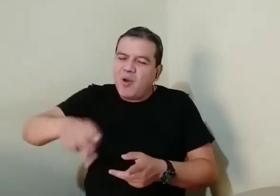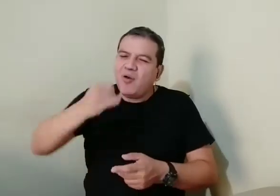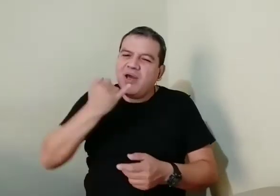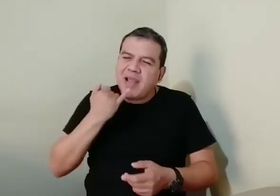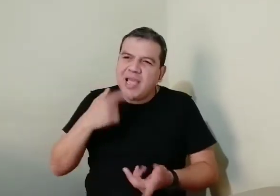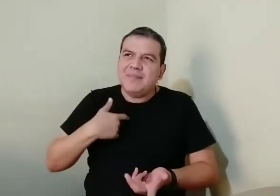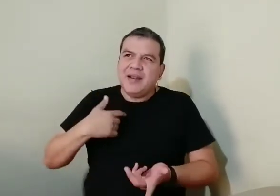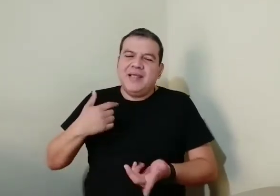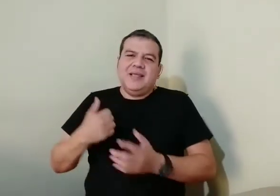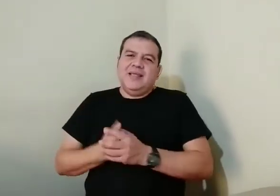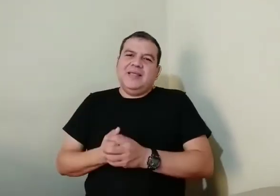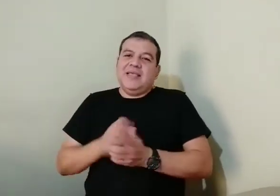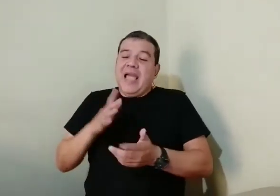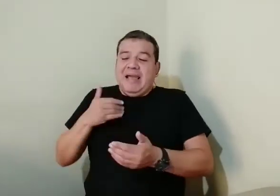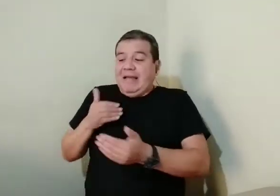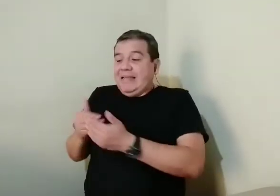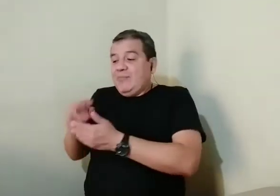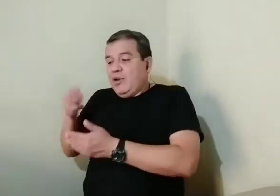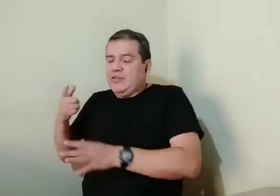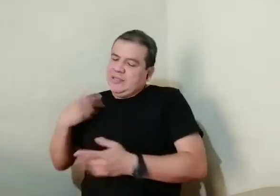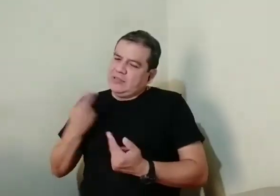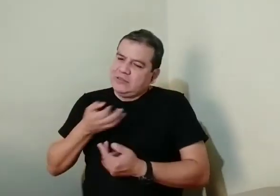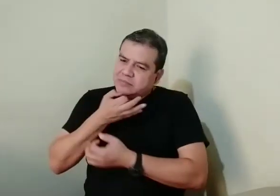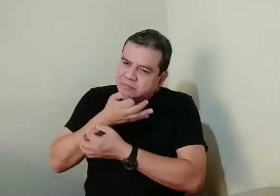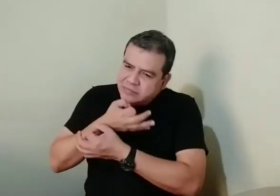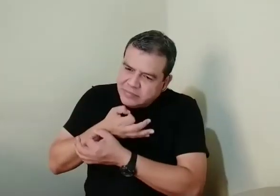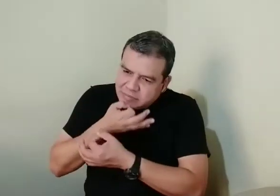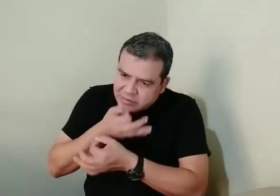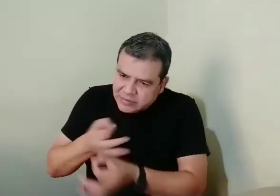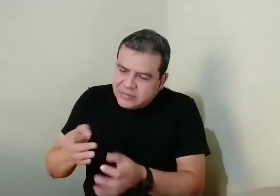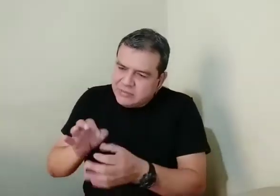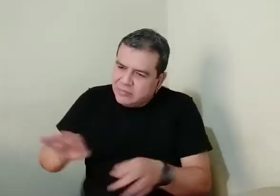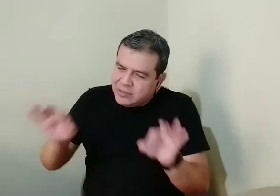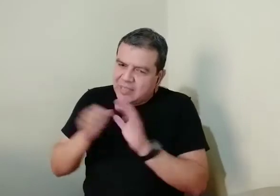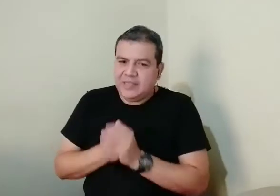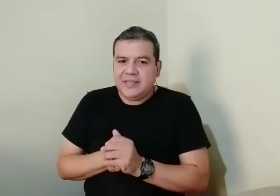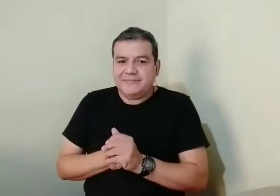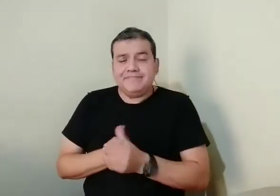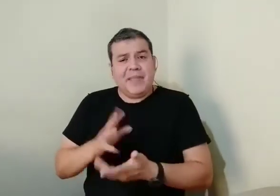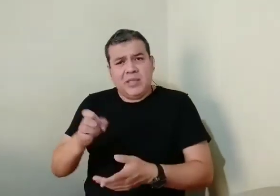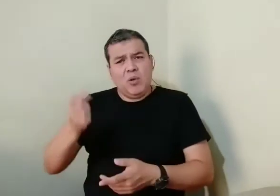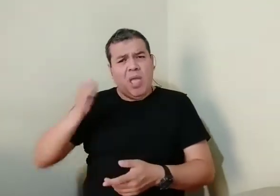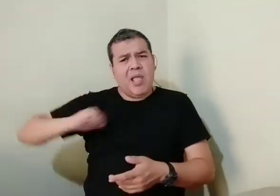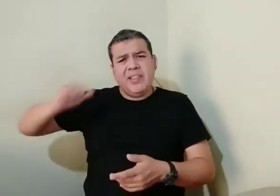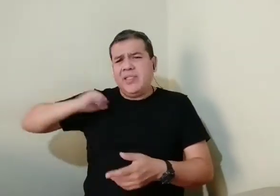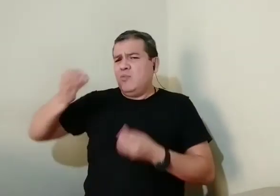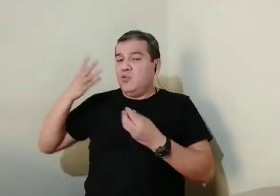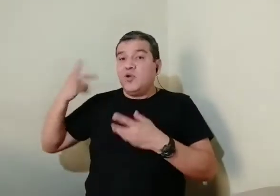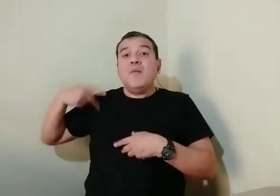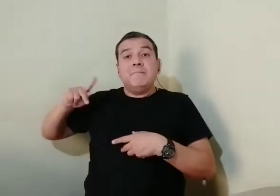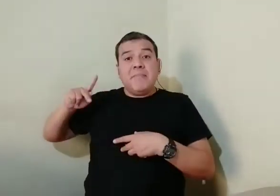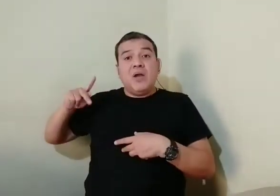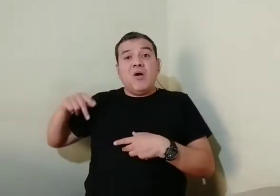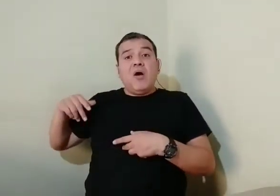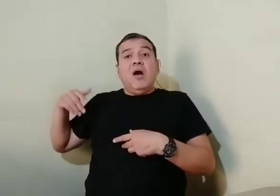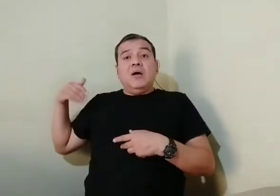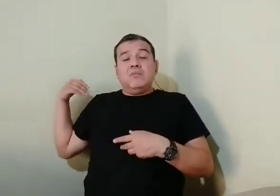radicalmente diferente, esos principios también se aplican a nuestro tiempo y